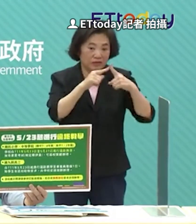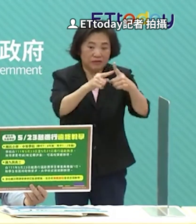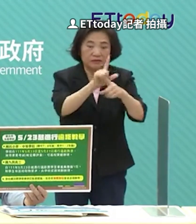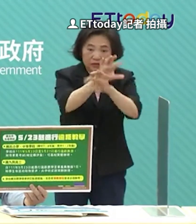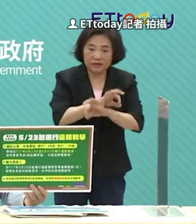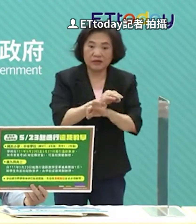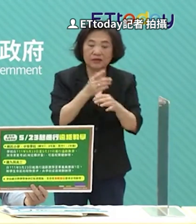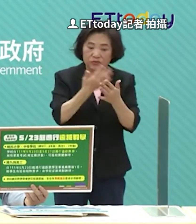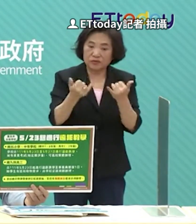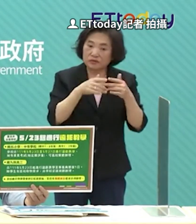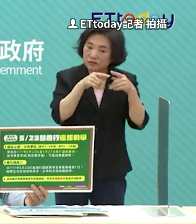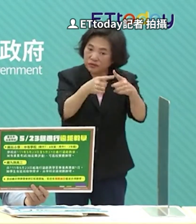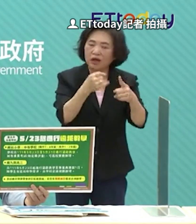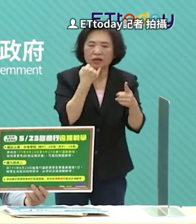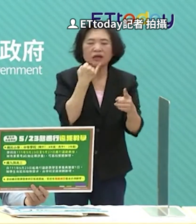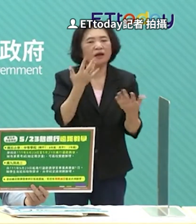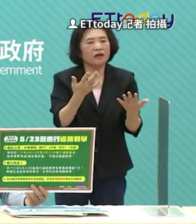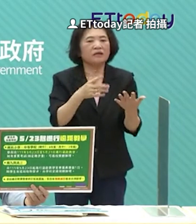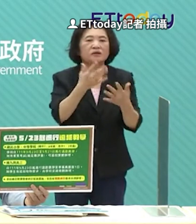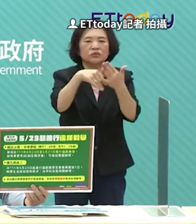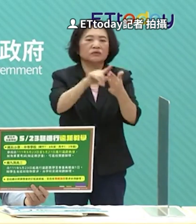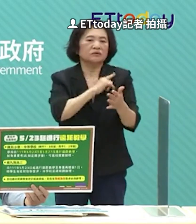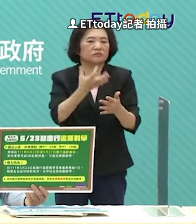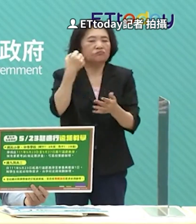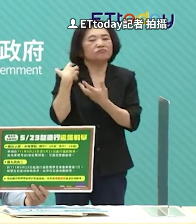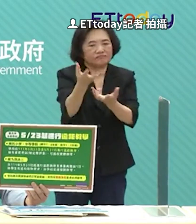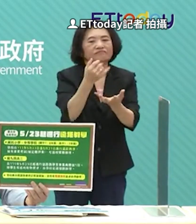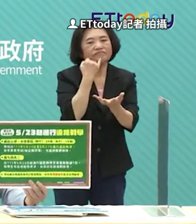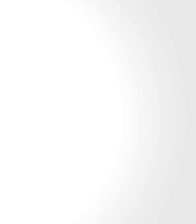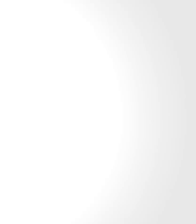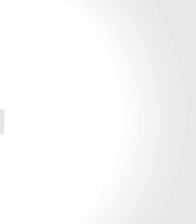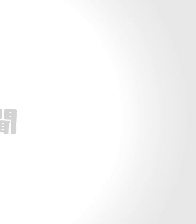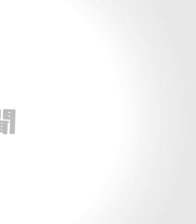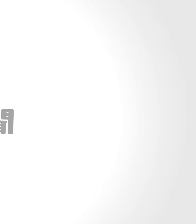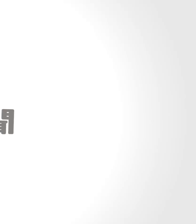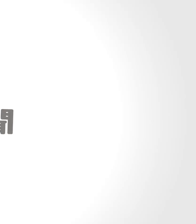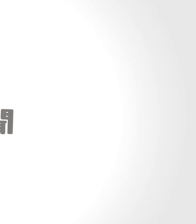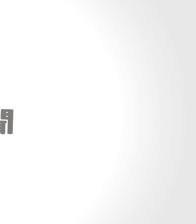所以原则上是远距教学，但是我们授权每个学校可以自己决定，就这样。